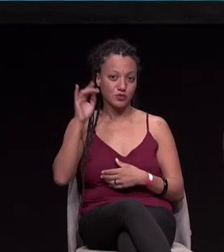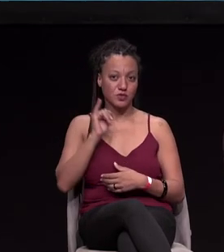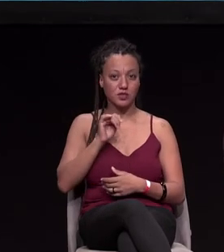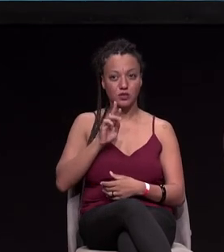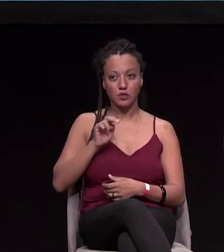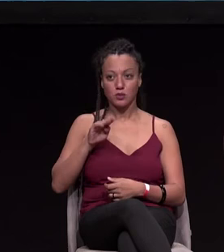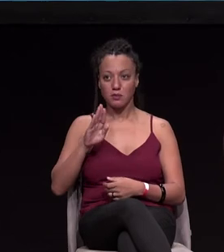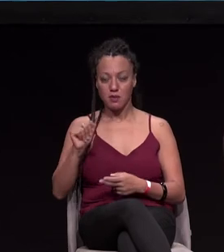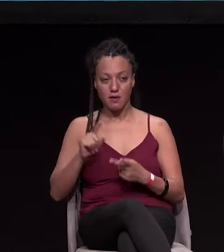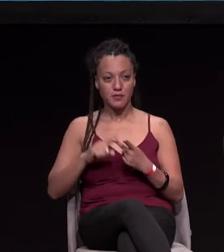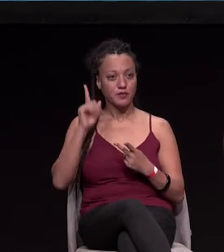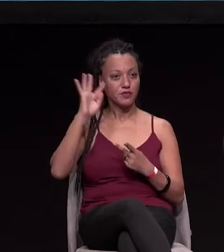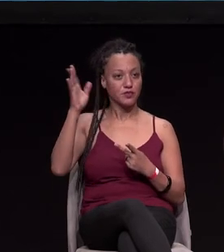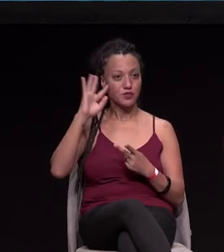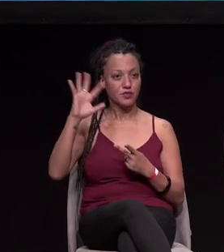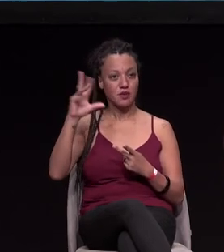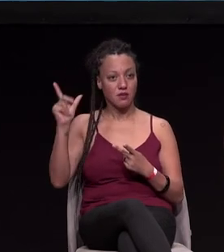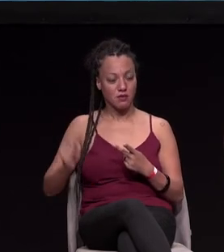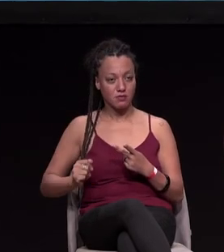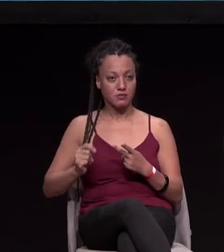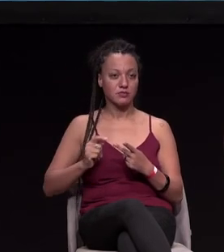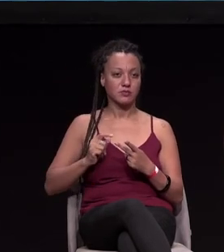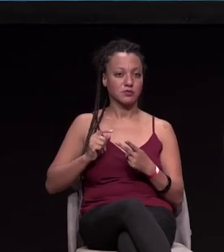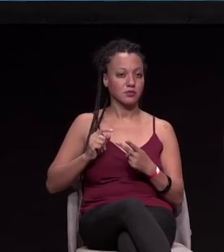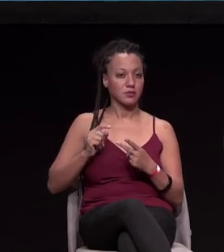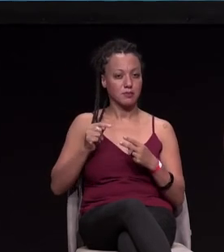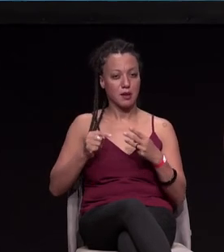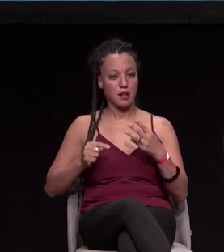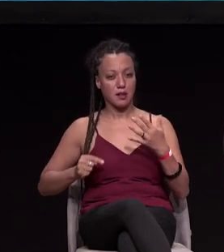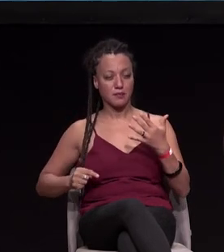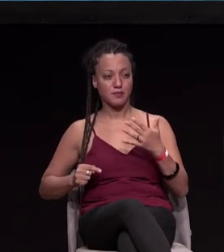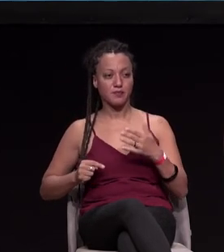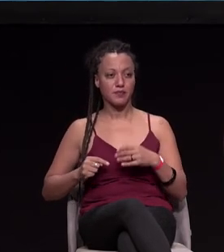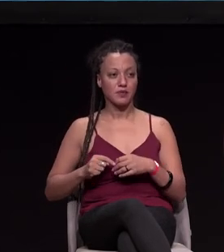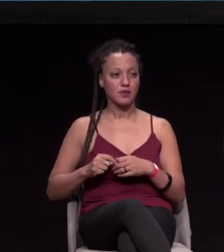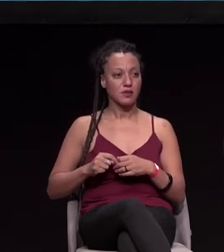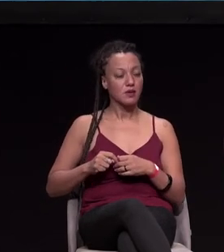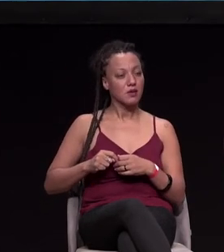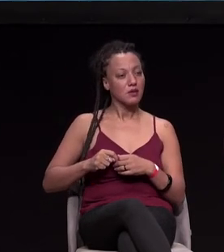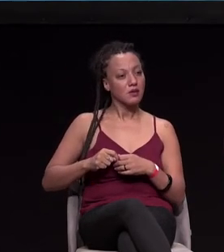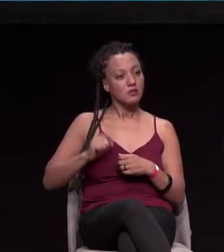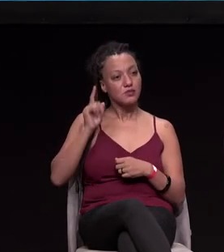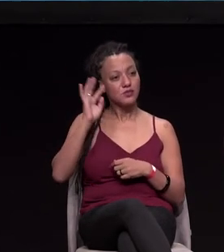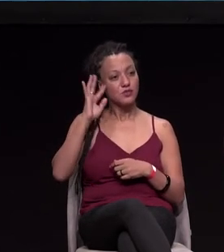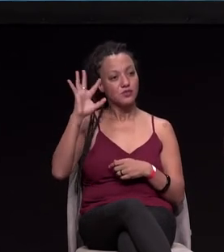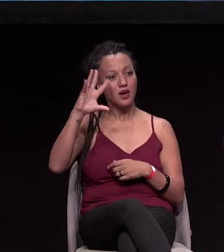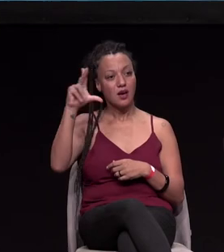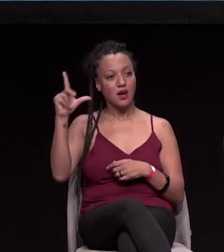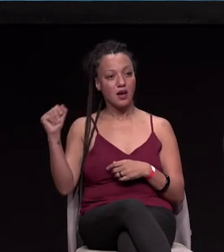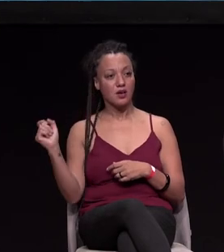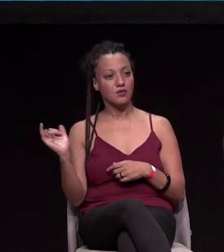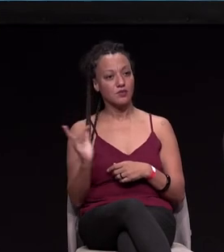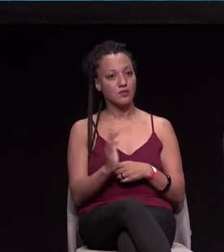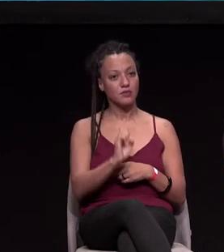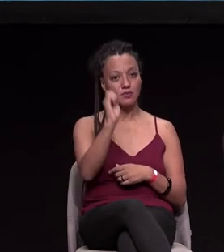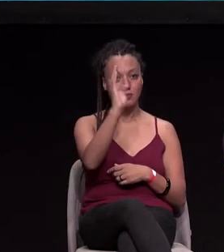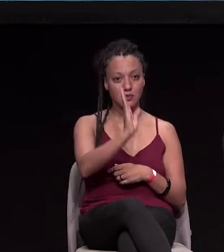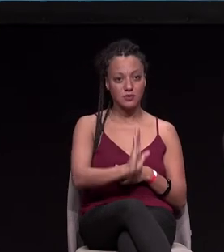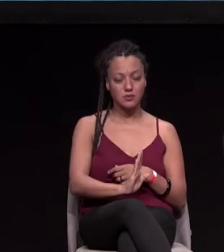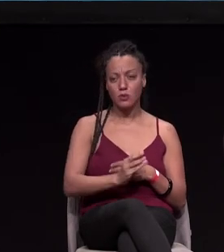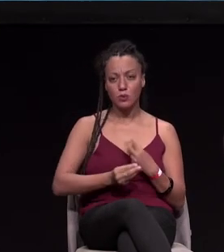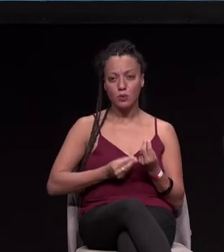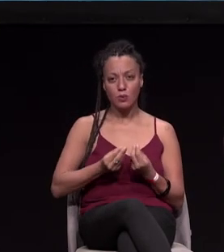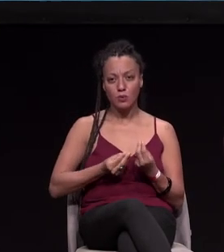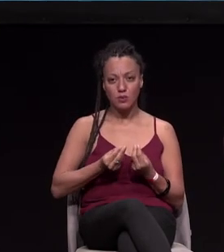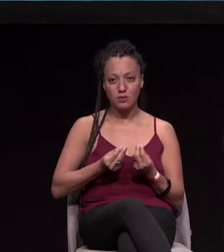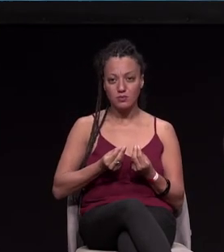filosofia africana é e também essa filosofia afro brasileira né como que é dentro de todo